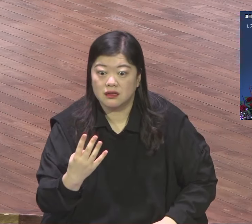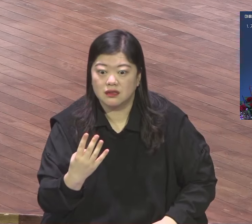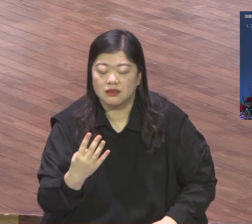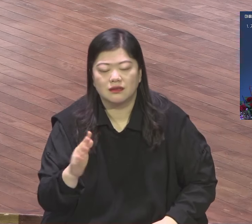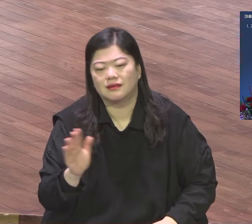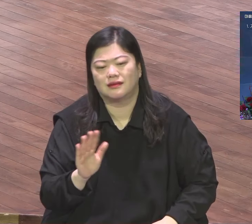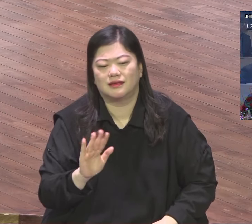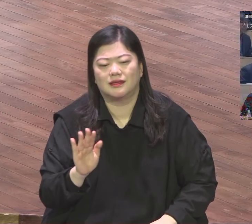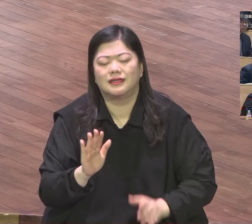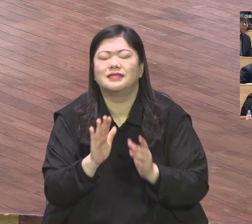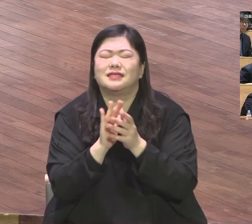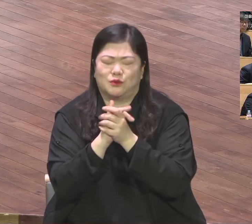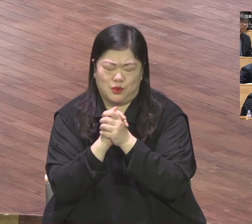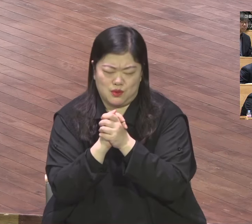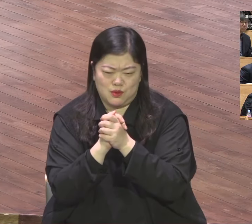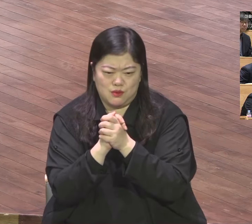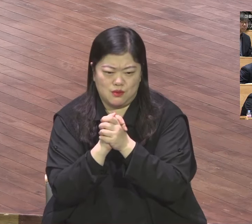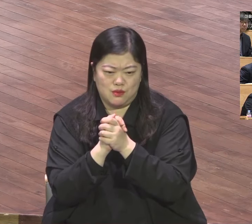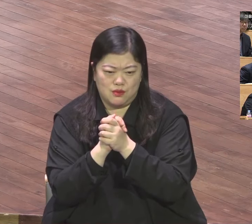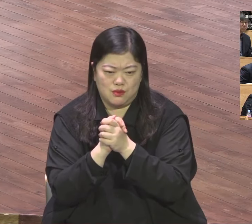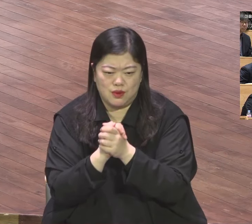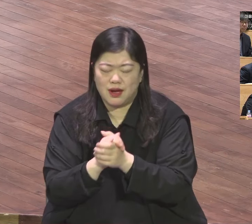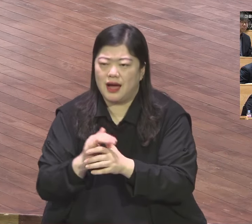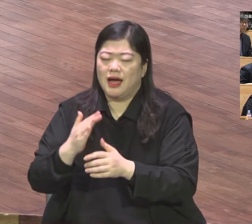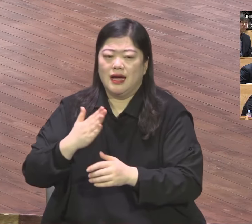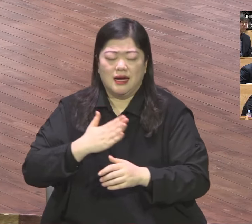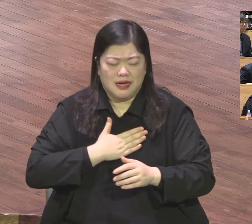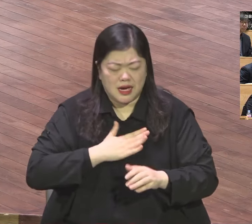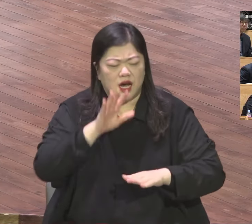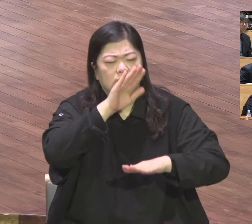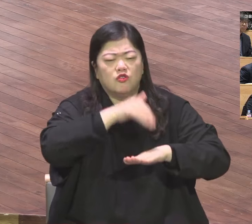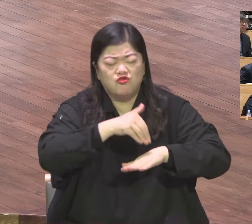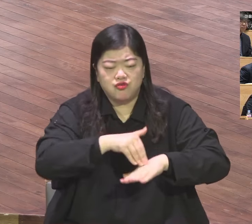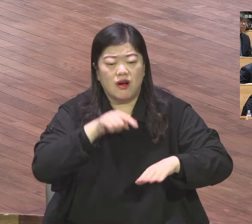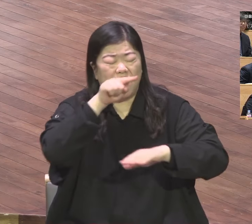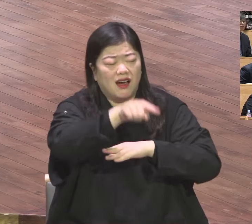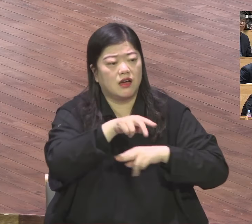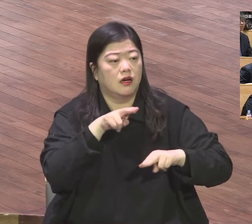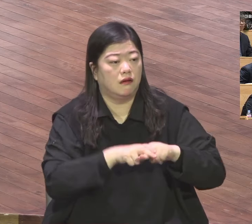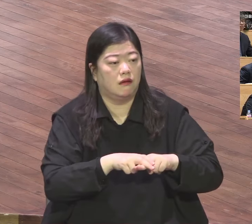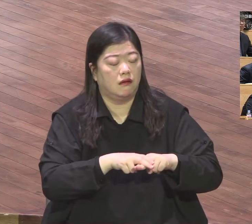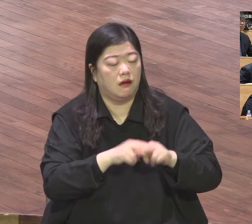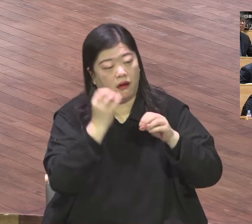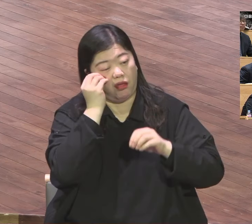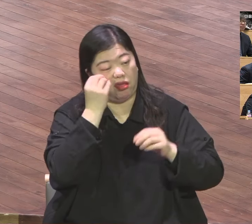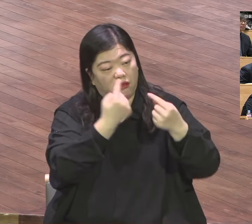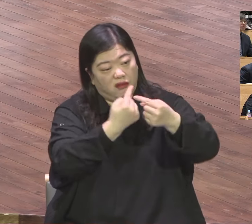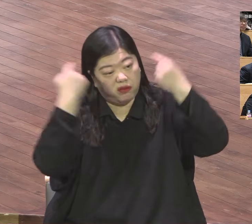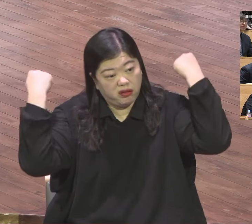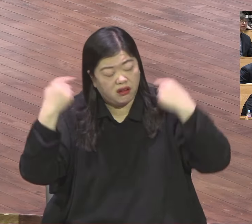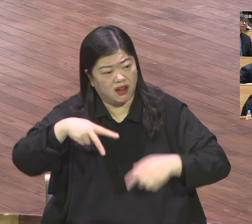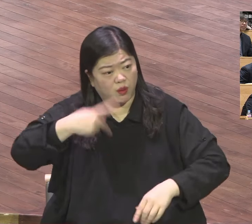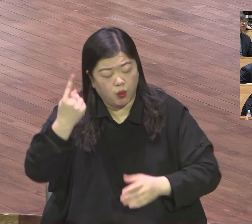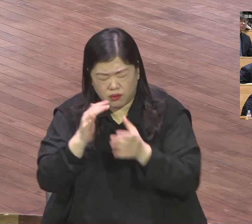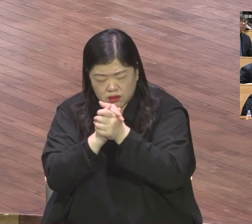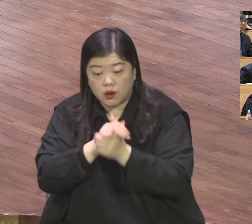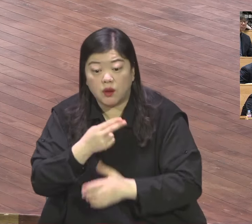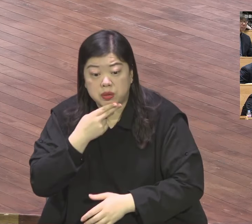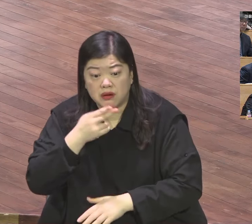뭐냐? 기도예요, 기도. 하나님과 나와의 단둘이 영적 비밀입니다. 기도입니다. 이런 걸 가진